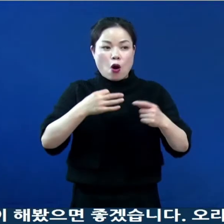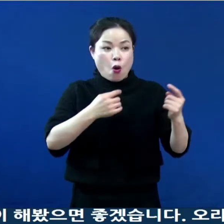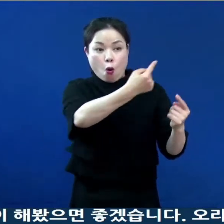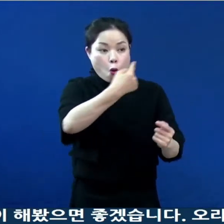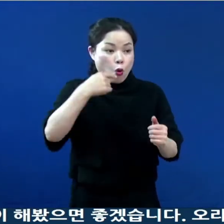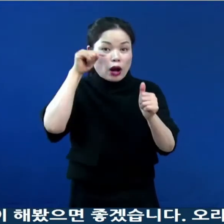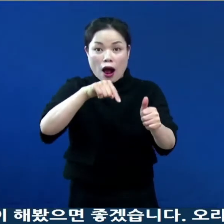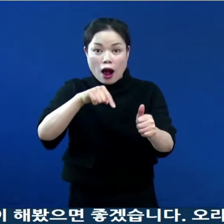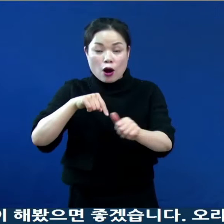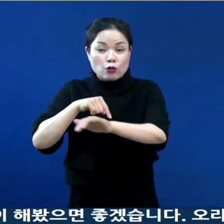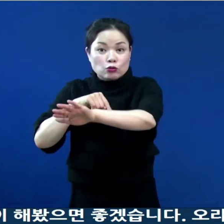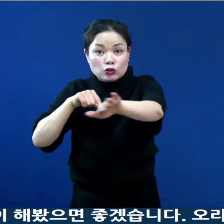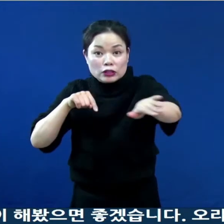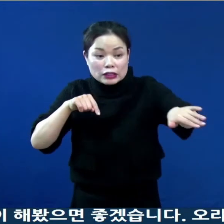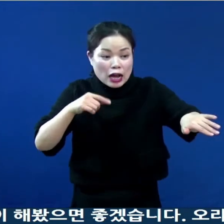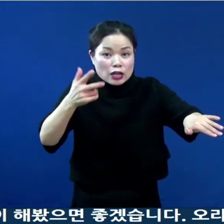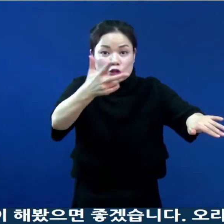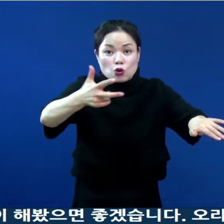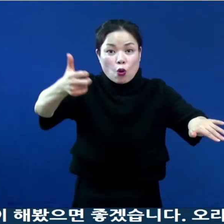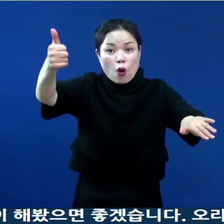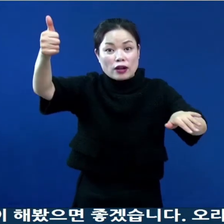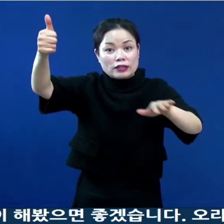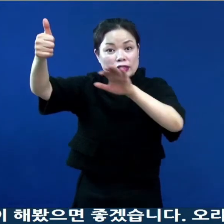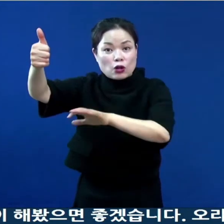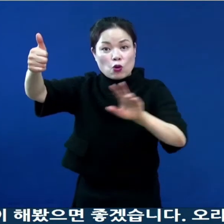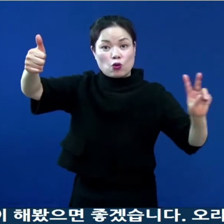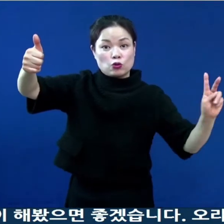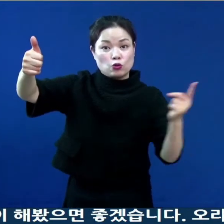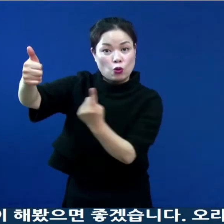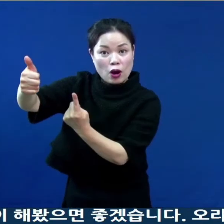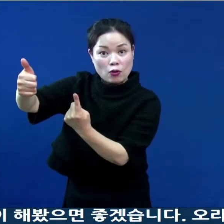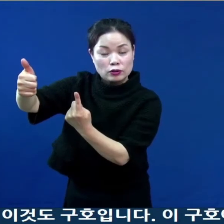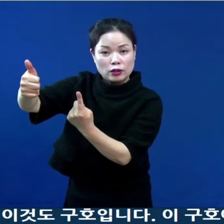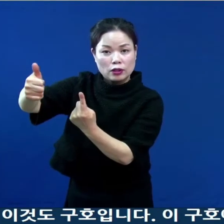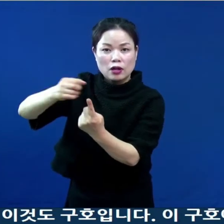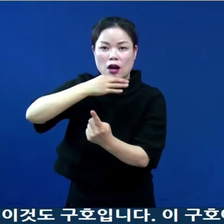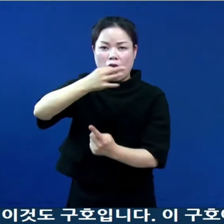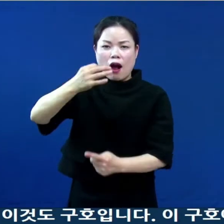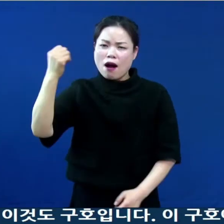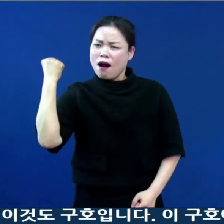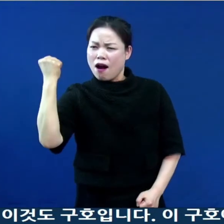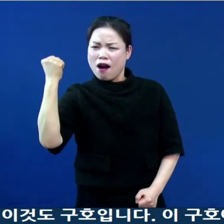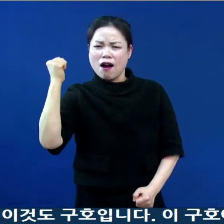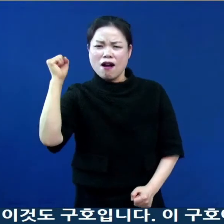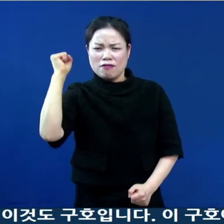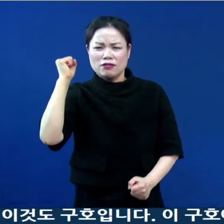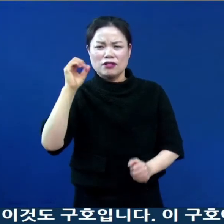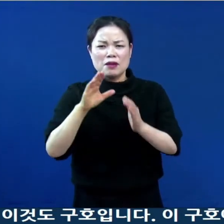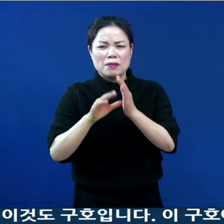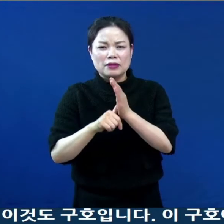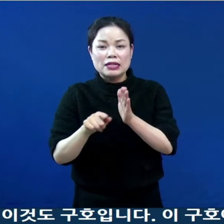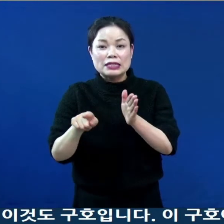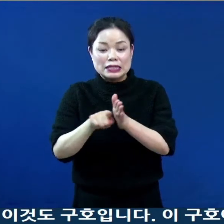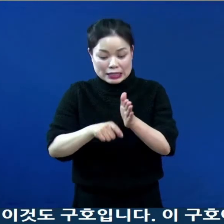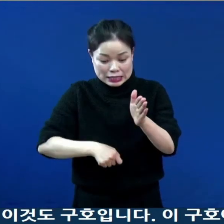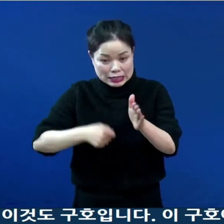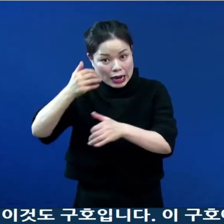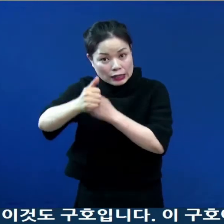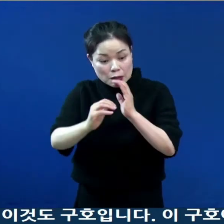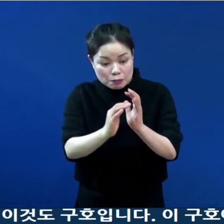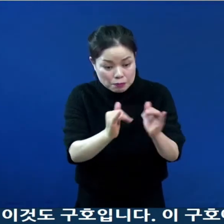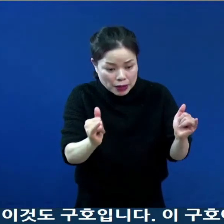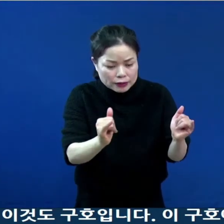오라 우리가 여호와께로 돌아가자. 저는 이 구호를 외칠 때마다 이 구호를 외치시는 신실한 하나님의